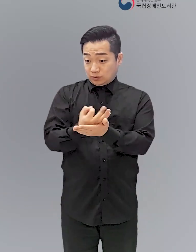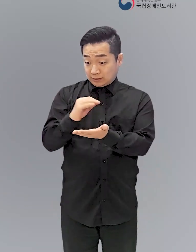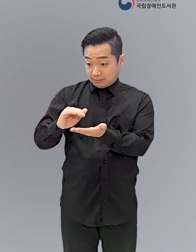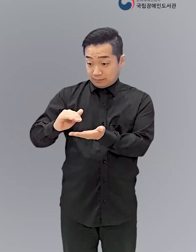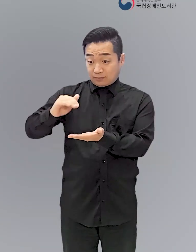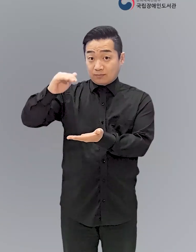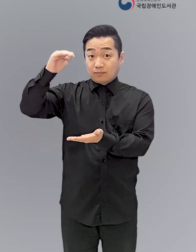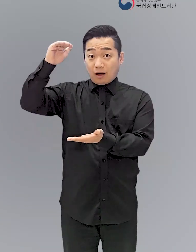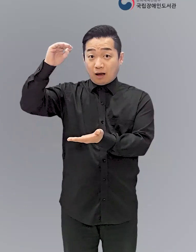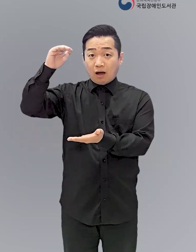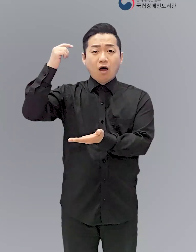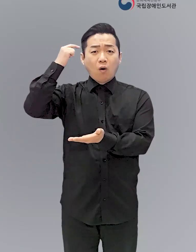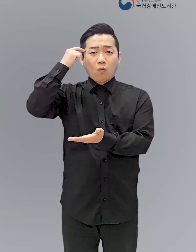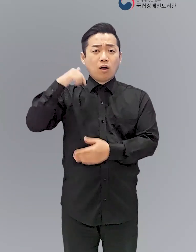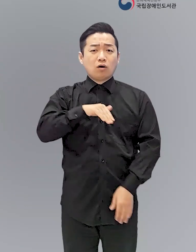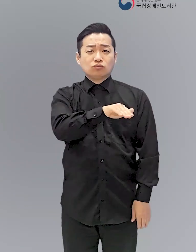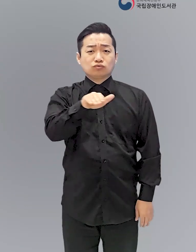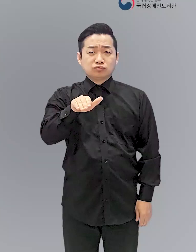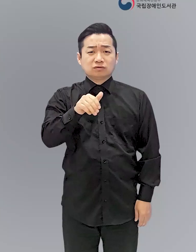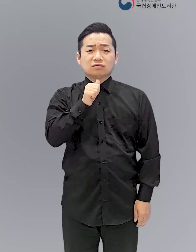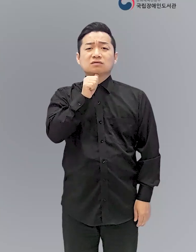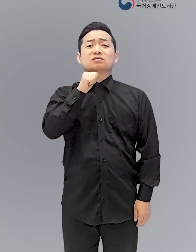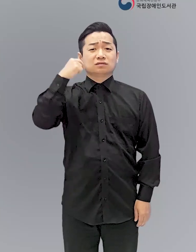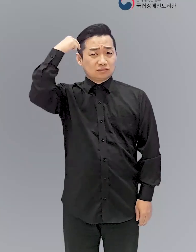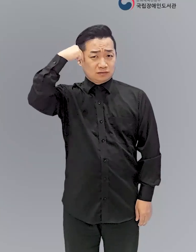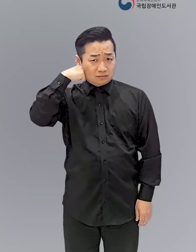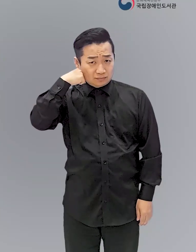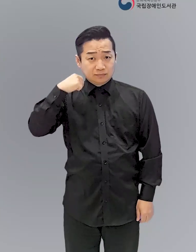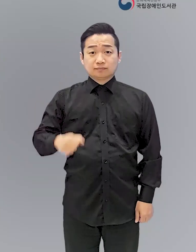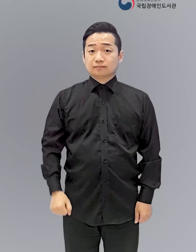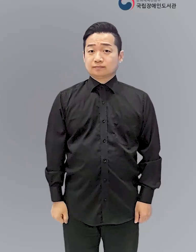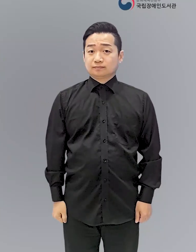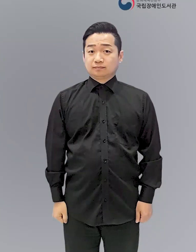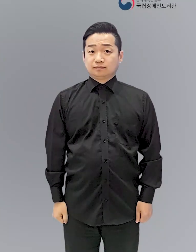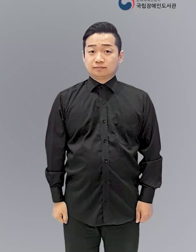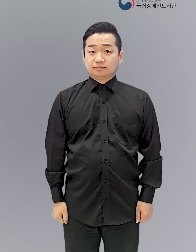소득은 늘어나는데 왜 우리는 점점 가난해질까?